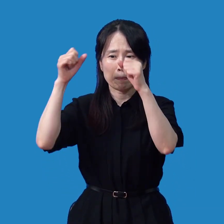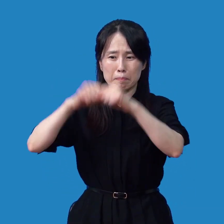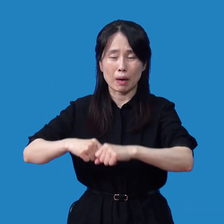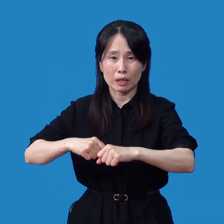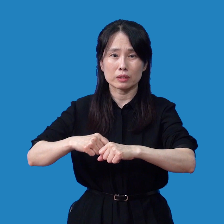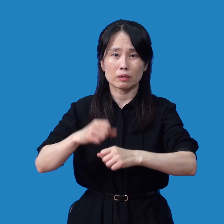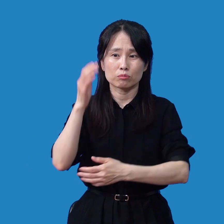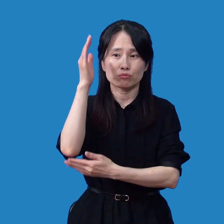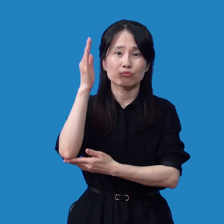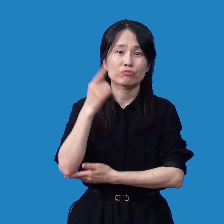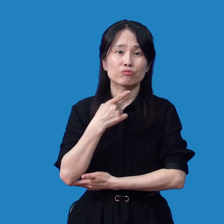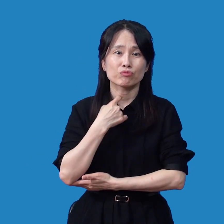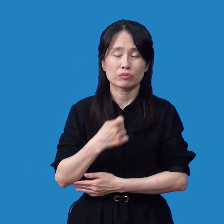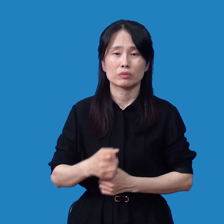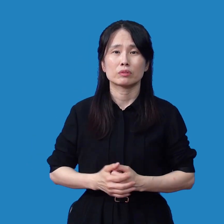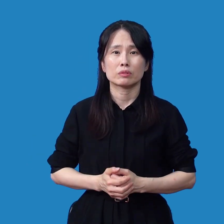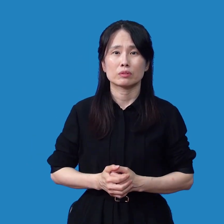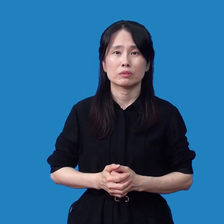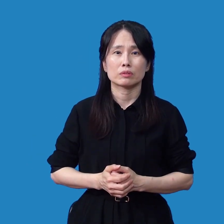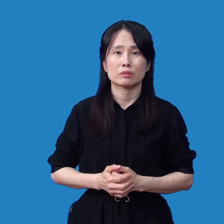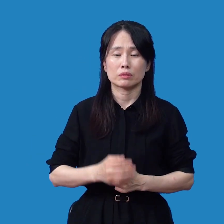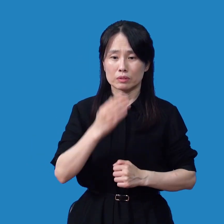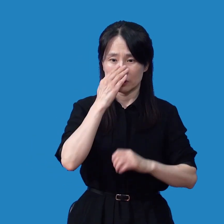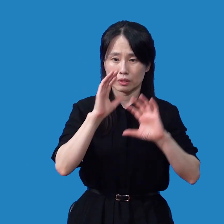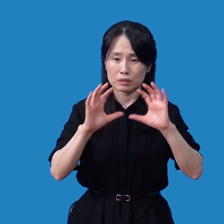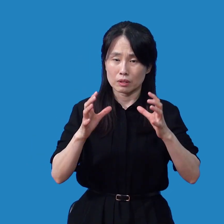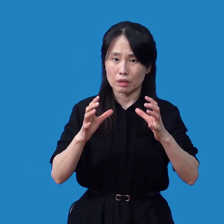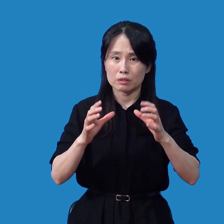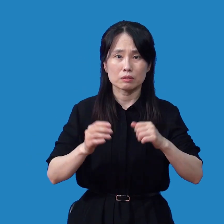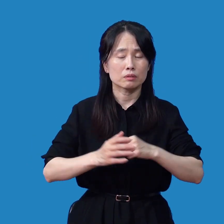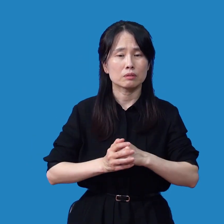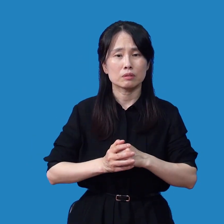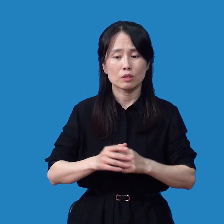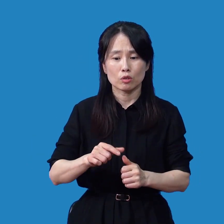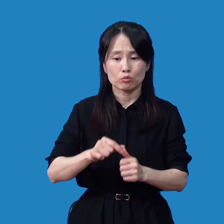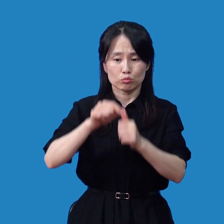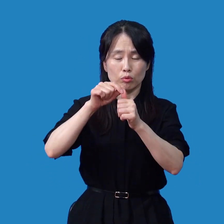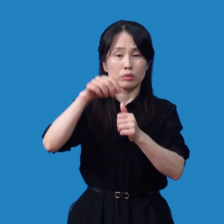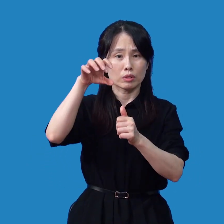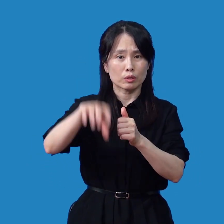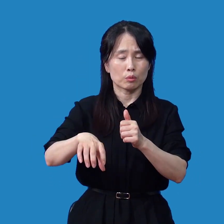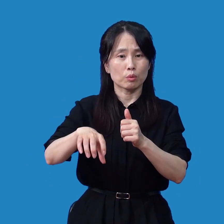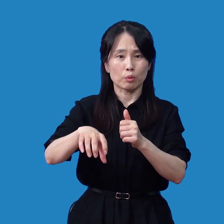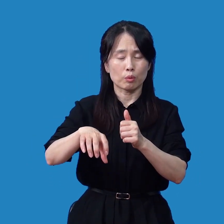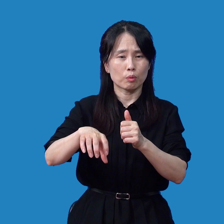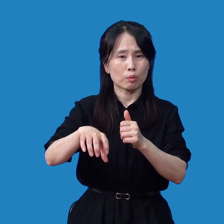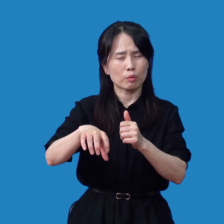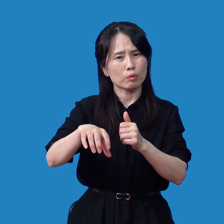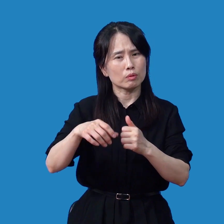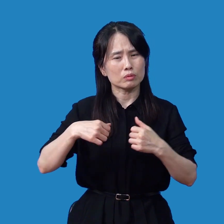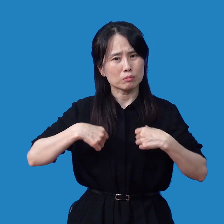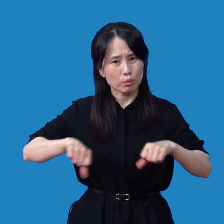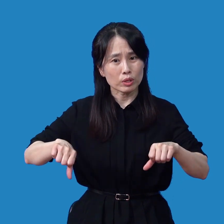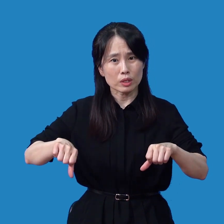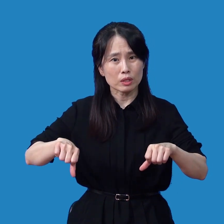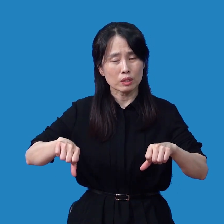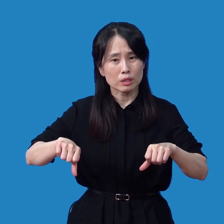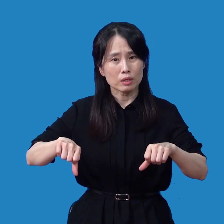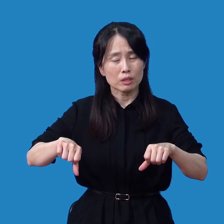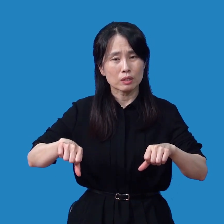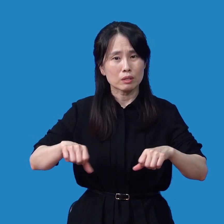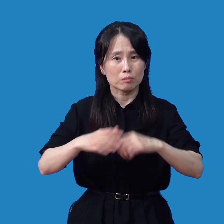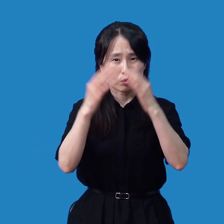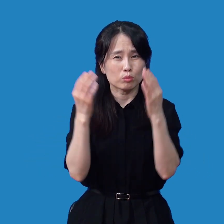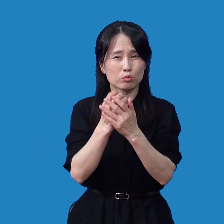했습니다. 그러면 이스라엘은 완전히 구원의 자리에서 떨어진 것인가 하는 의문이